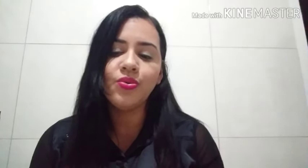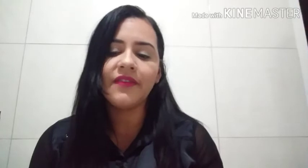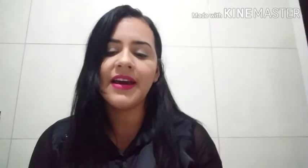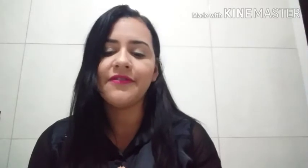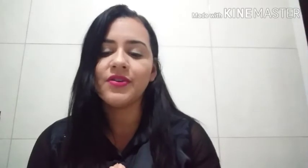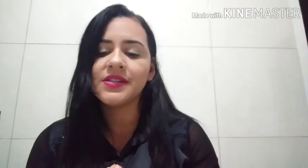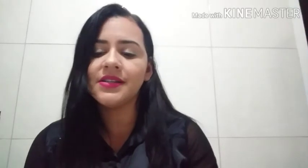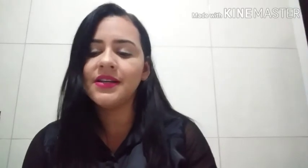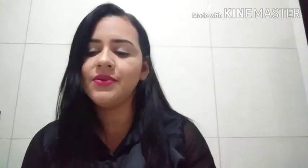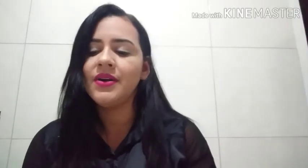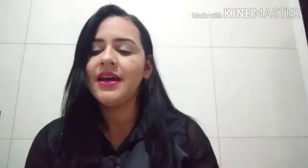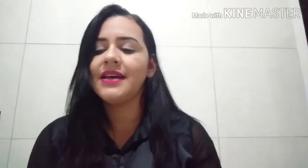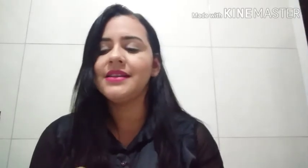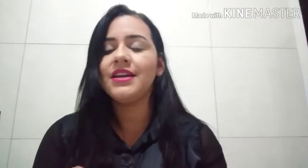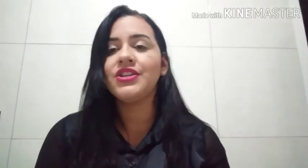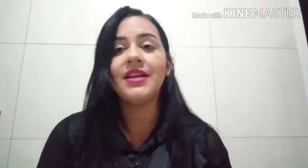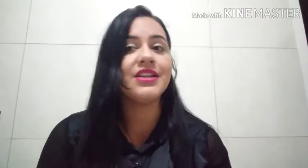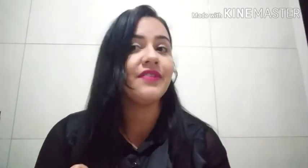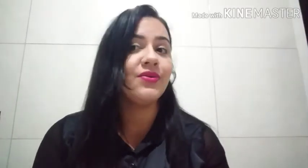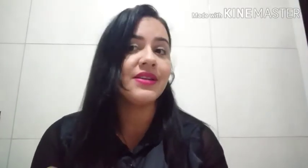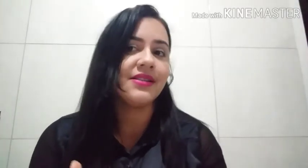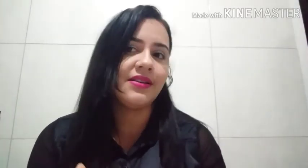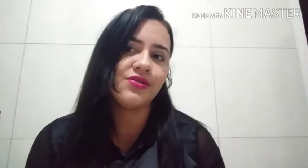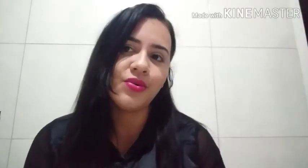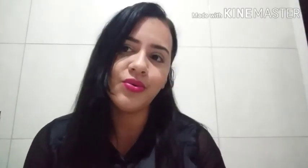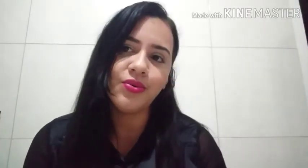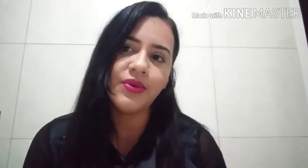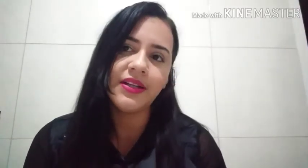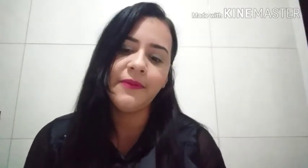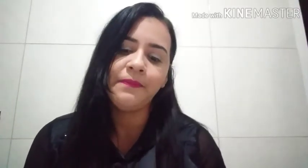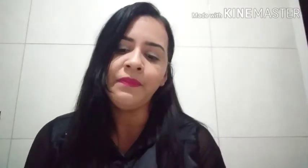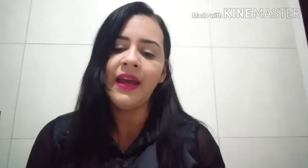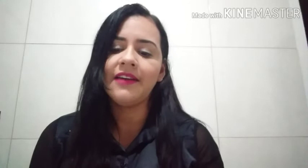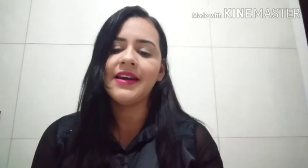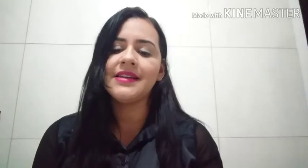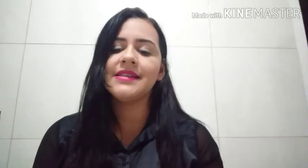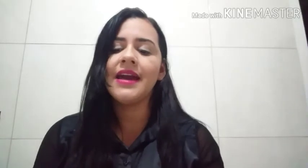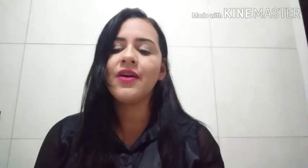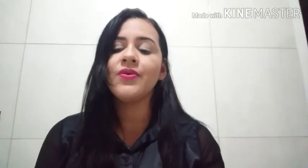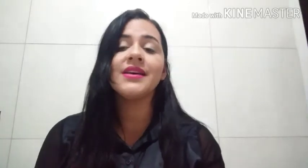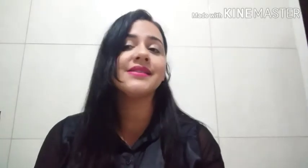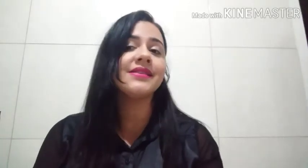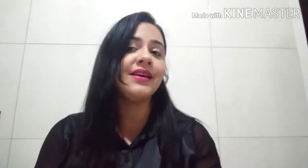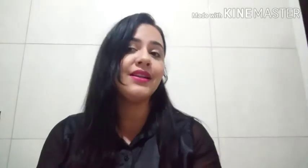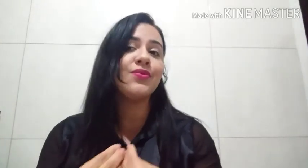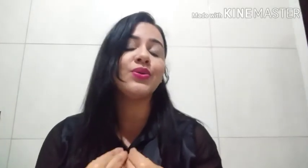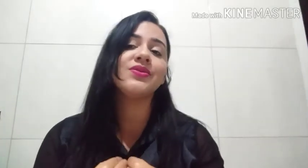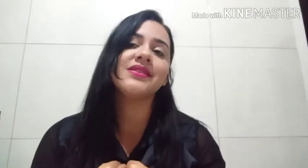vai reforçando essa identidade e valorizando a sua cultura, né? Ela vai ali se reconhecendo enquanto